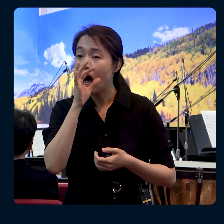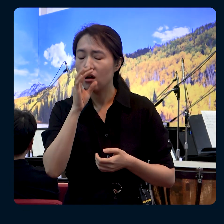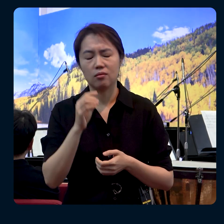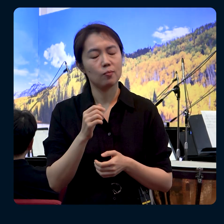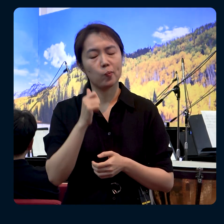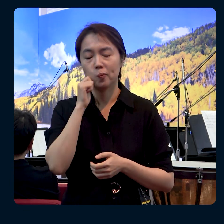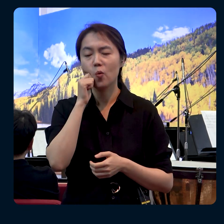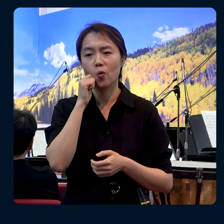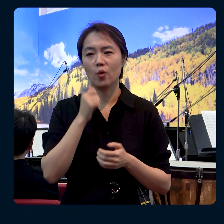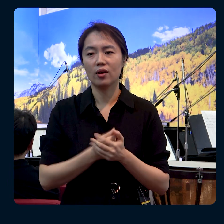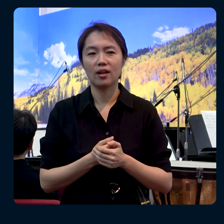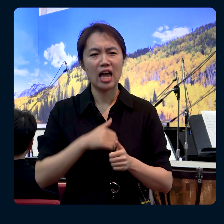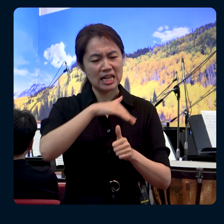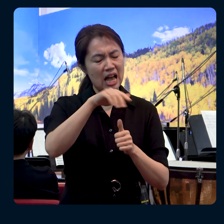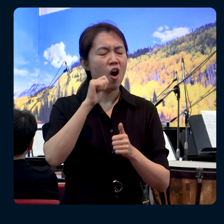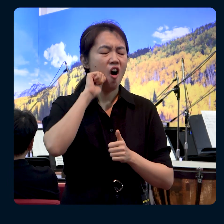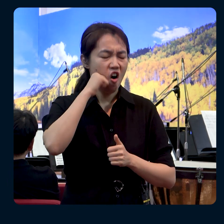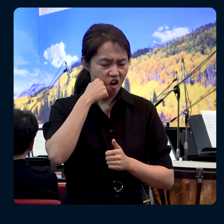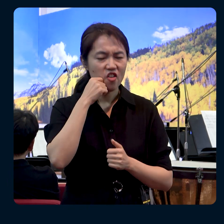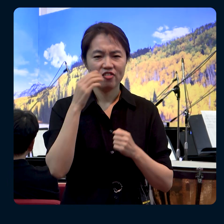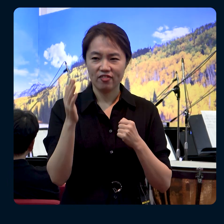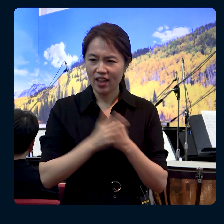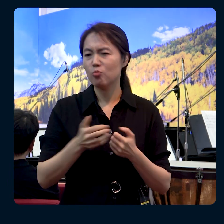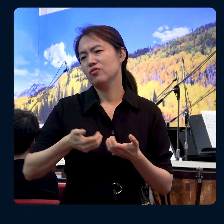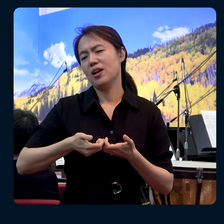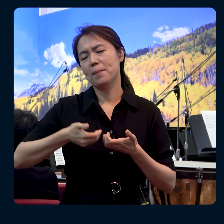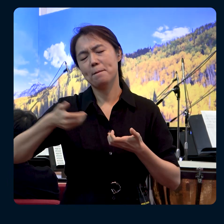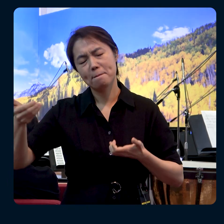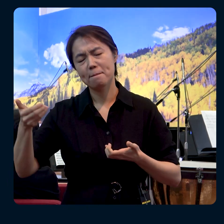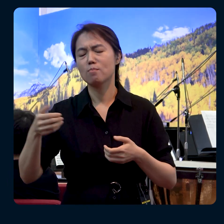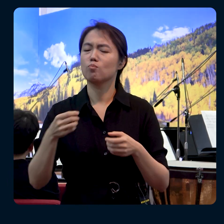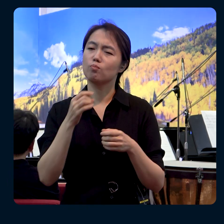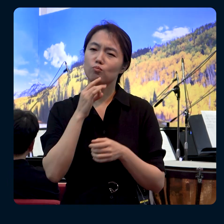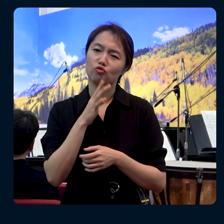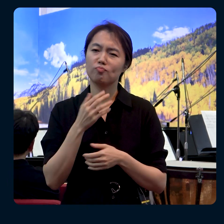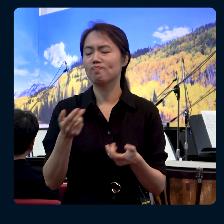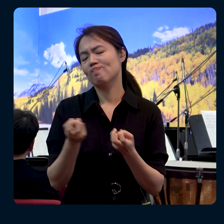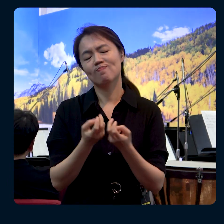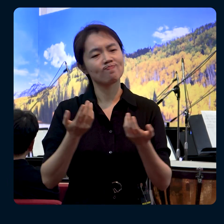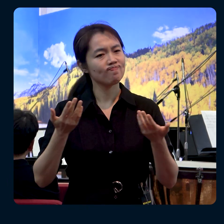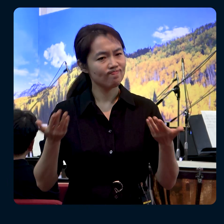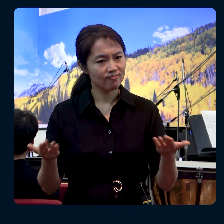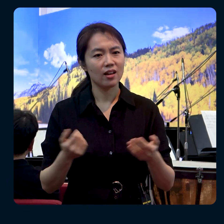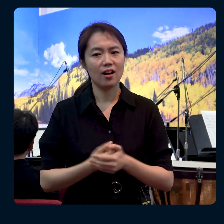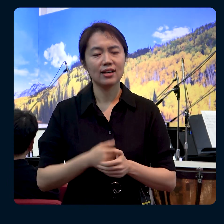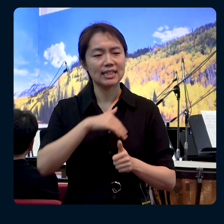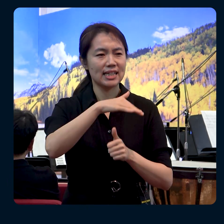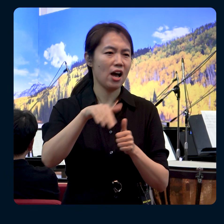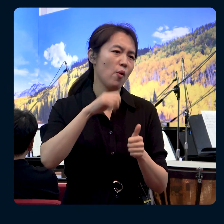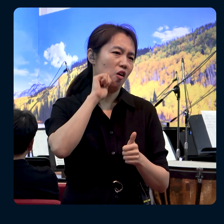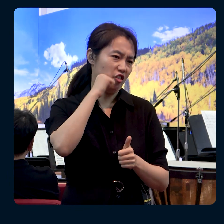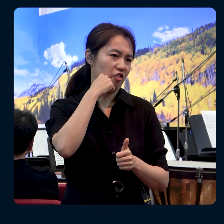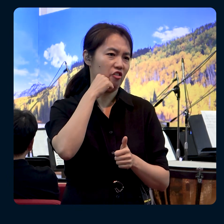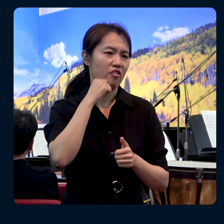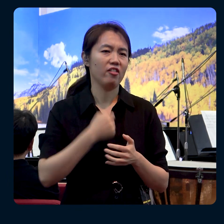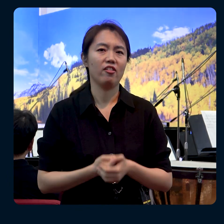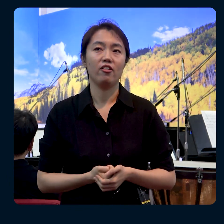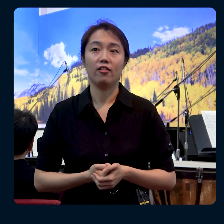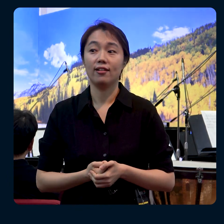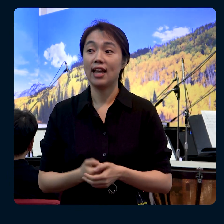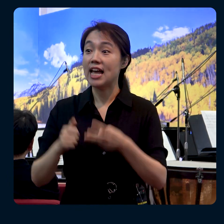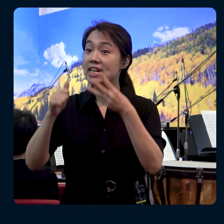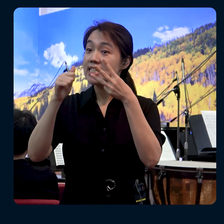그게 현실이었습니다. 떠날 수밖에 없는 현실, 상황이 그런 상황이었어요. 자, 그래서 세